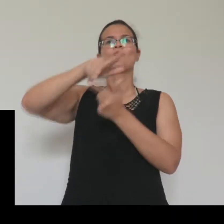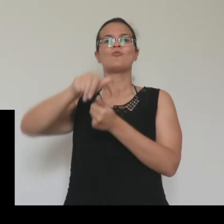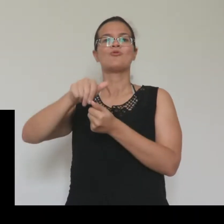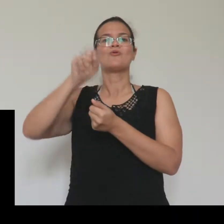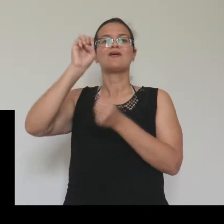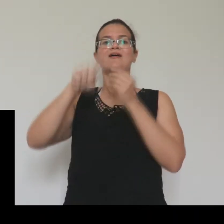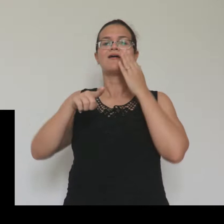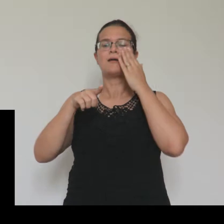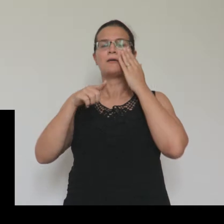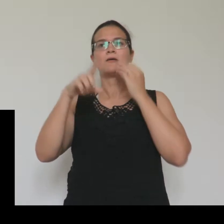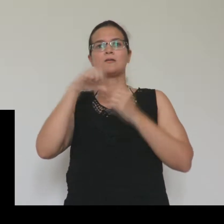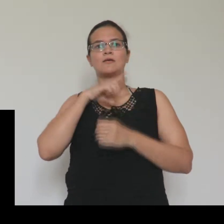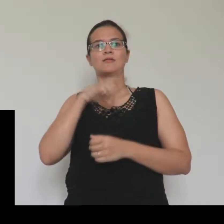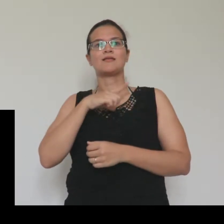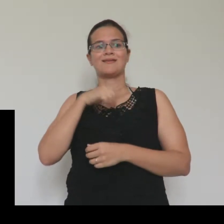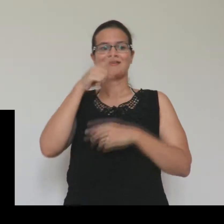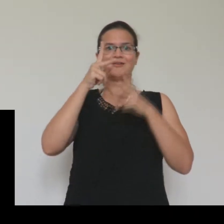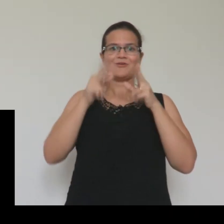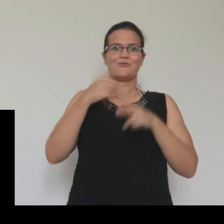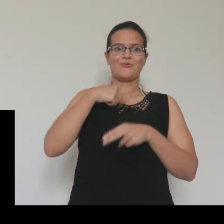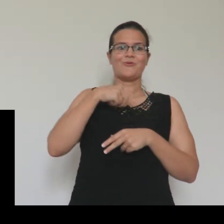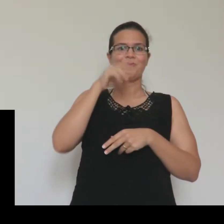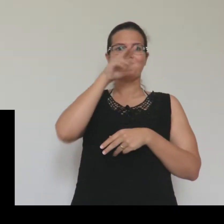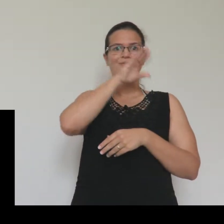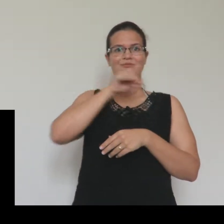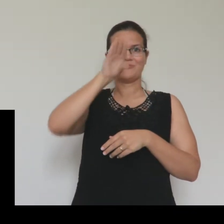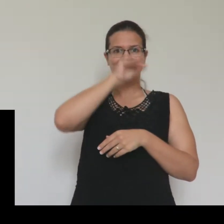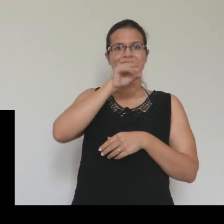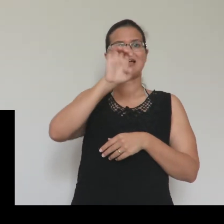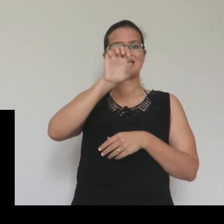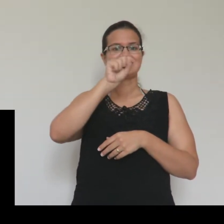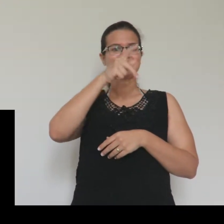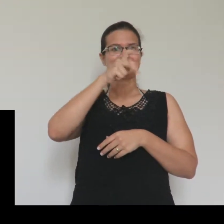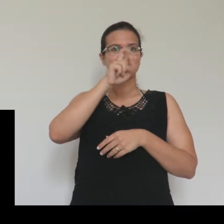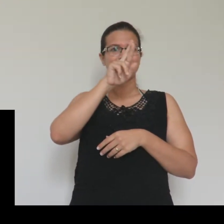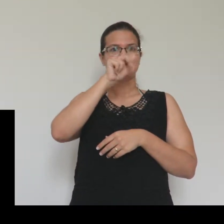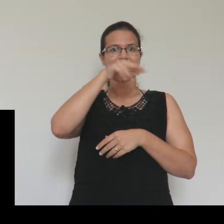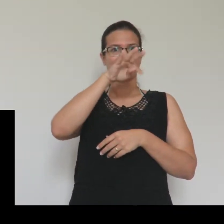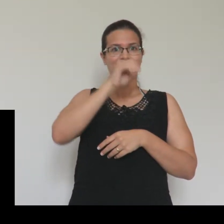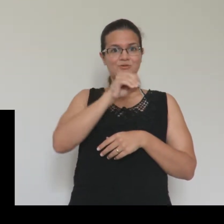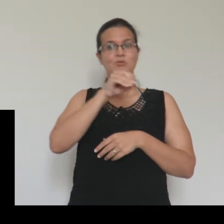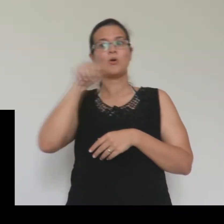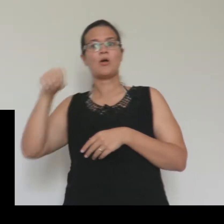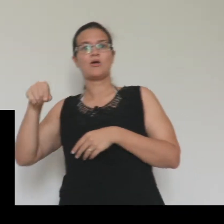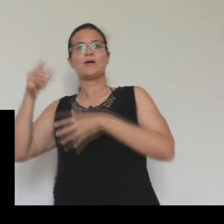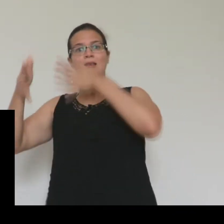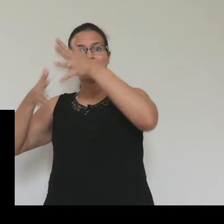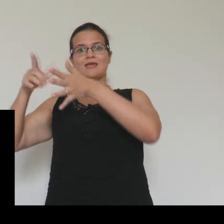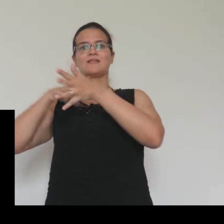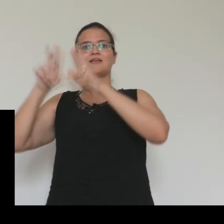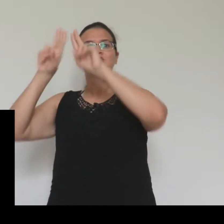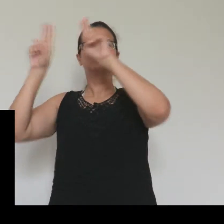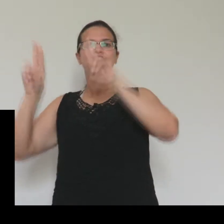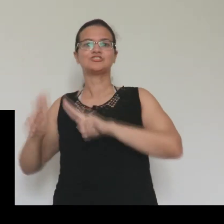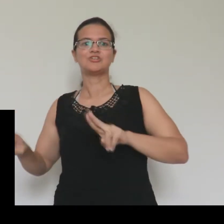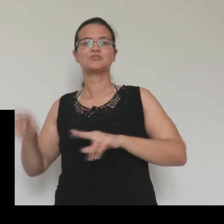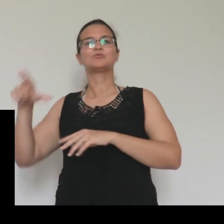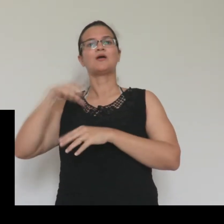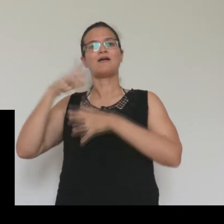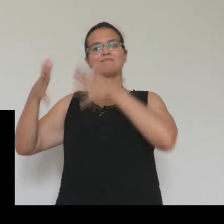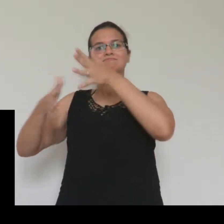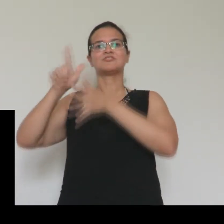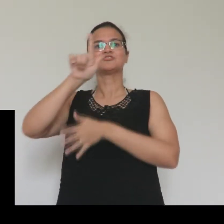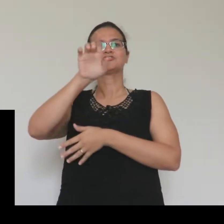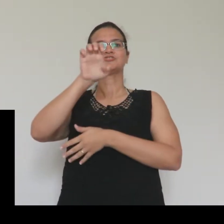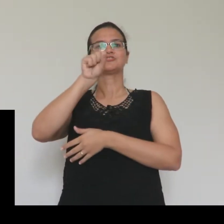Como nós temos a língua oral, a universal, que é o Esperanto, nós temos o gestuno, que na língua de sinais, ela é universal.